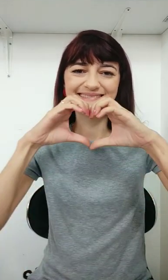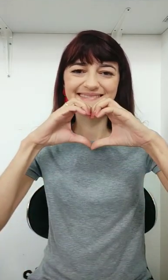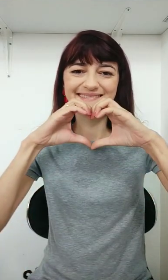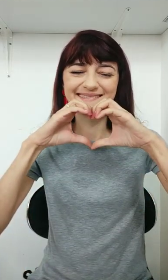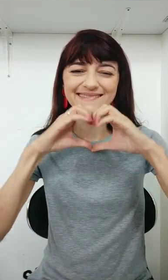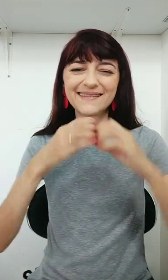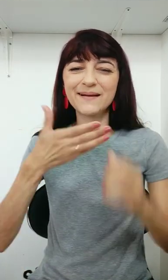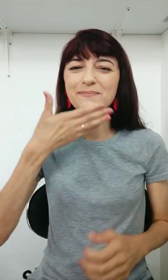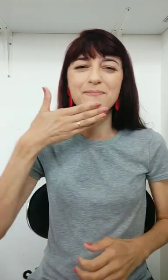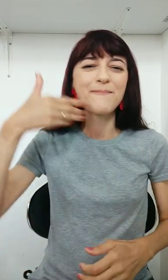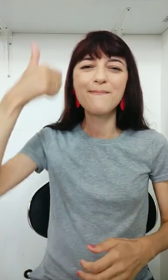Olá, Tiquinho.